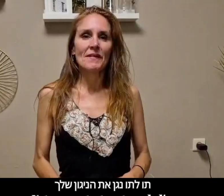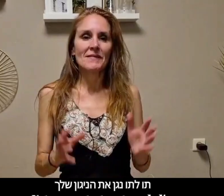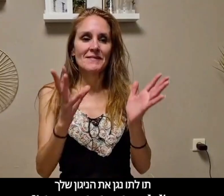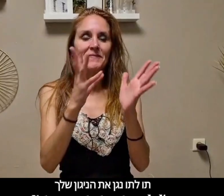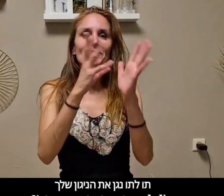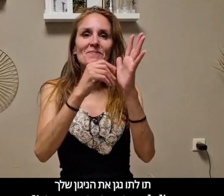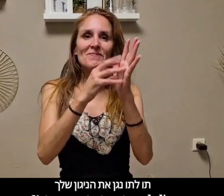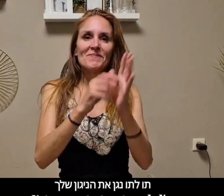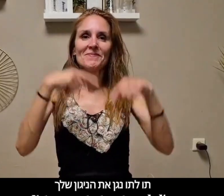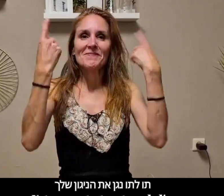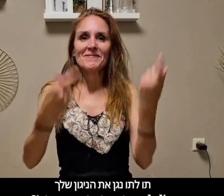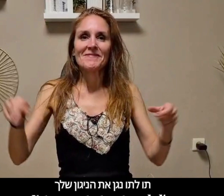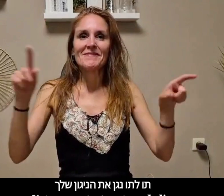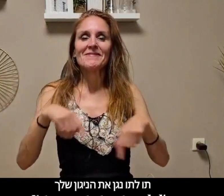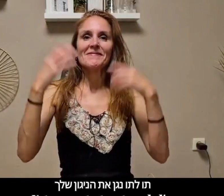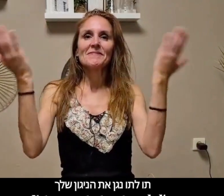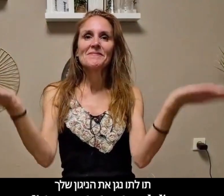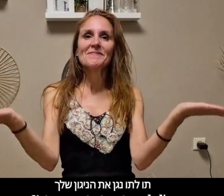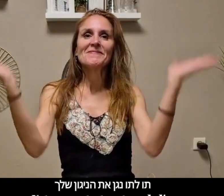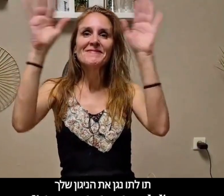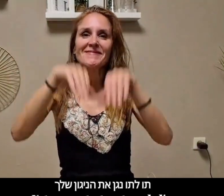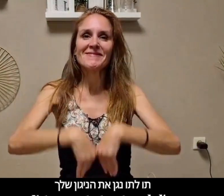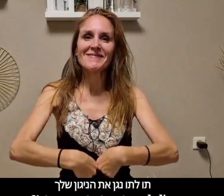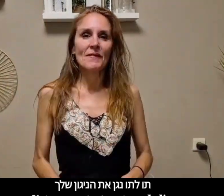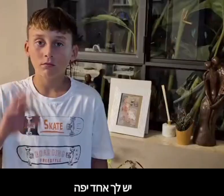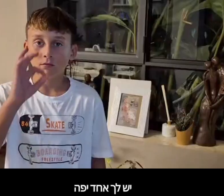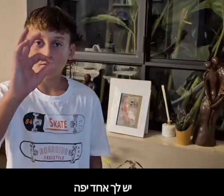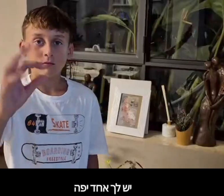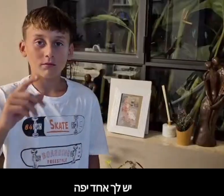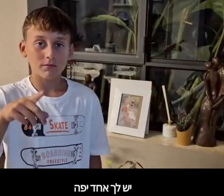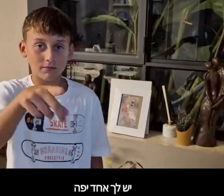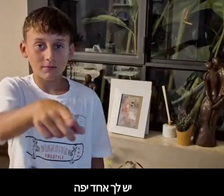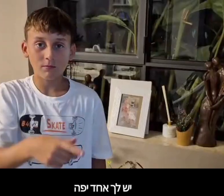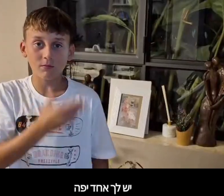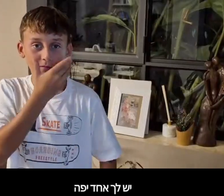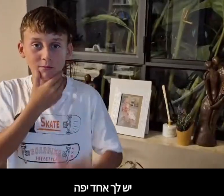תו לתו נגן את הניגון שלך, יש לך אחד יפה.